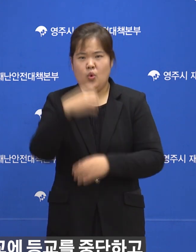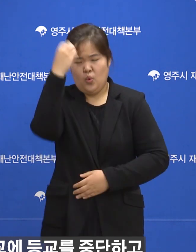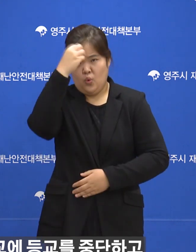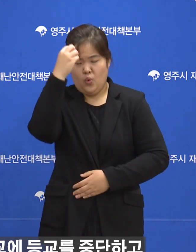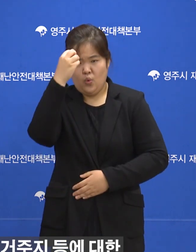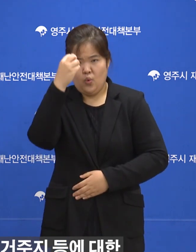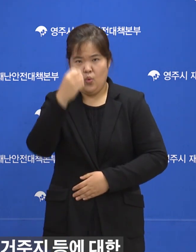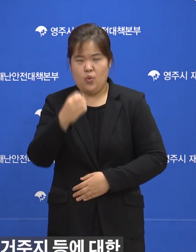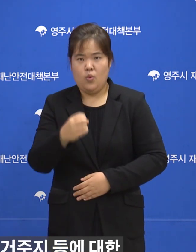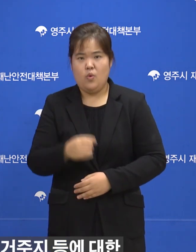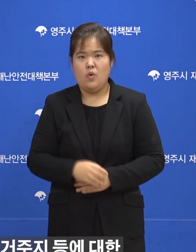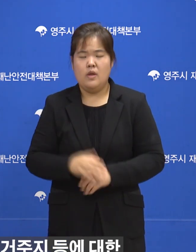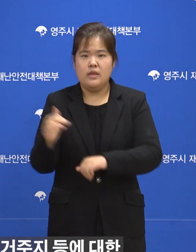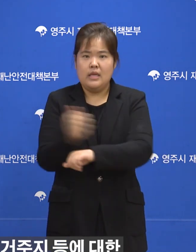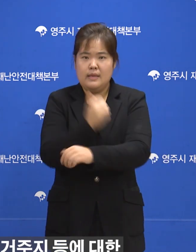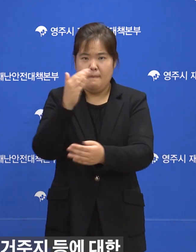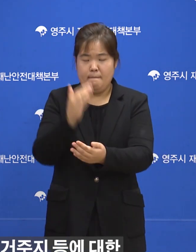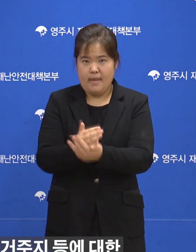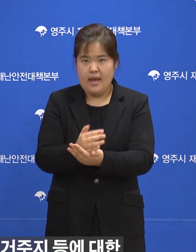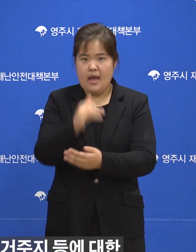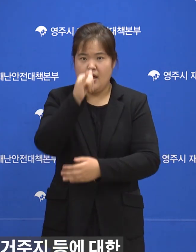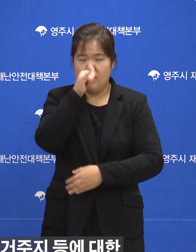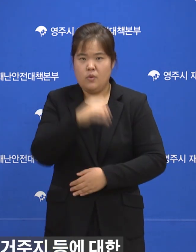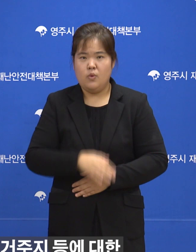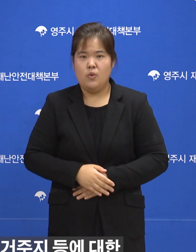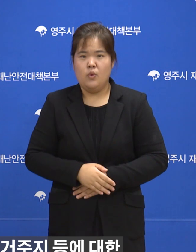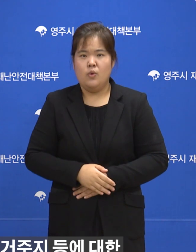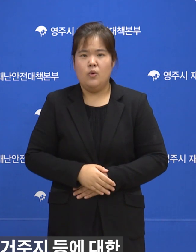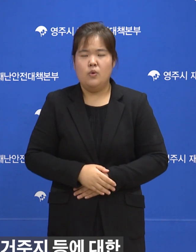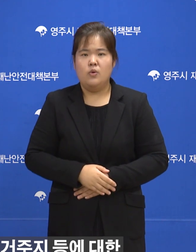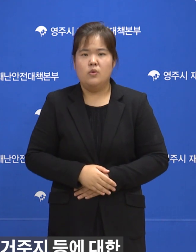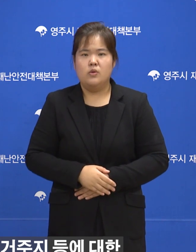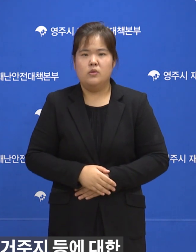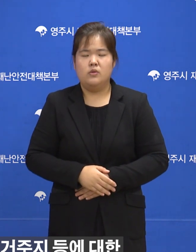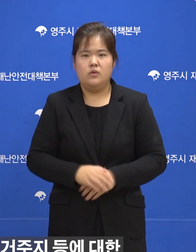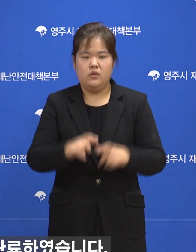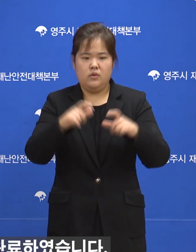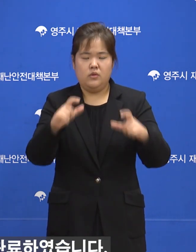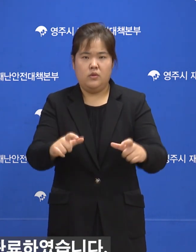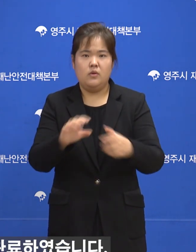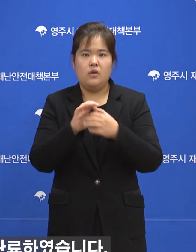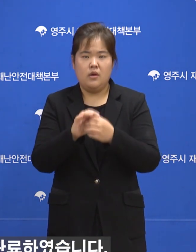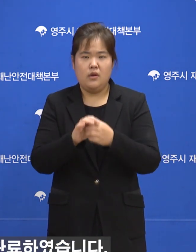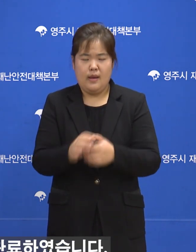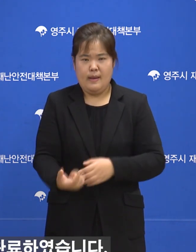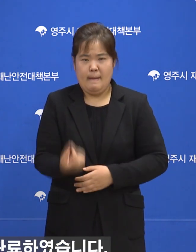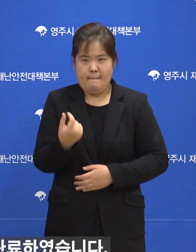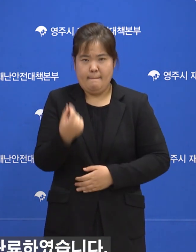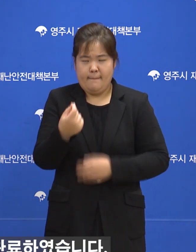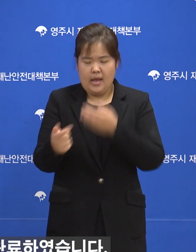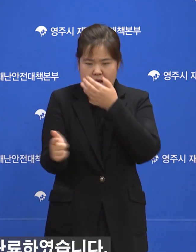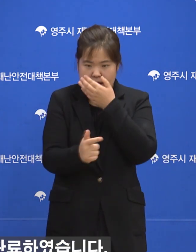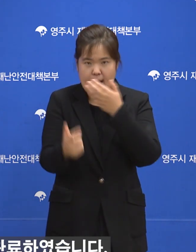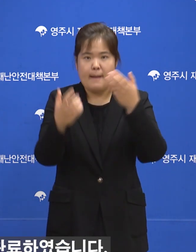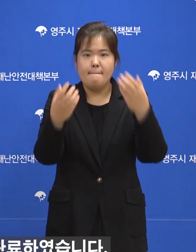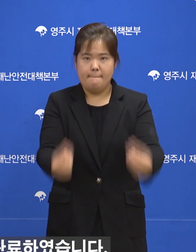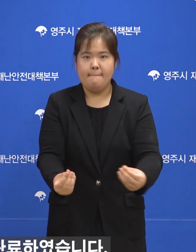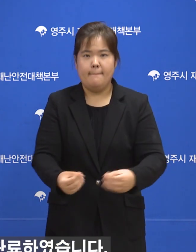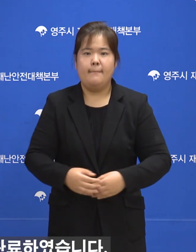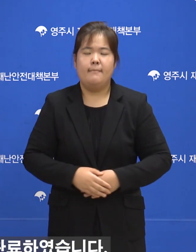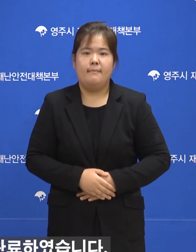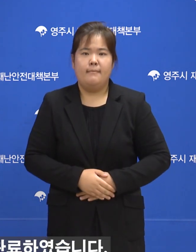중단하고 확진자 발생 학교 시설과 거주지 등에 대한 긴급 방역 소독 조치를